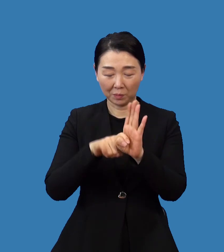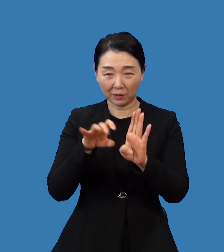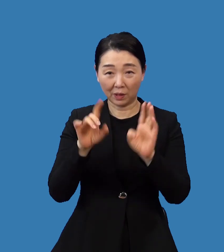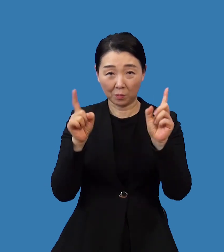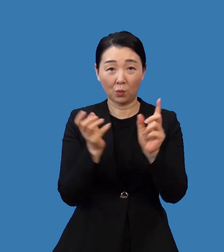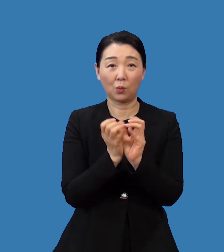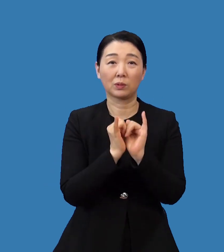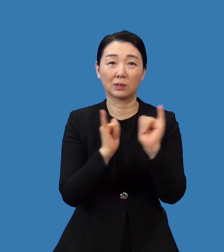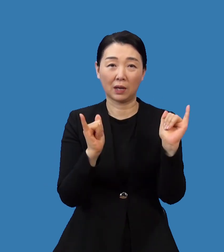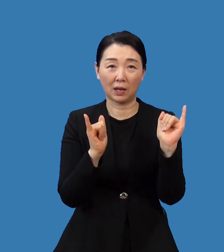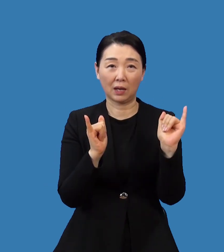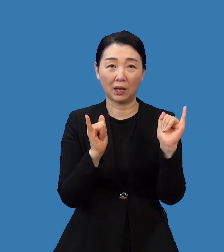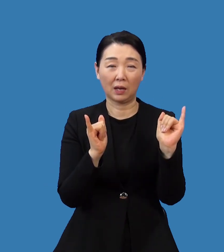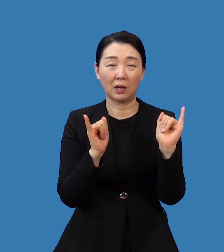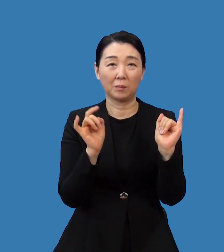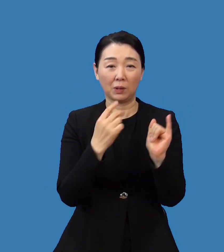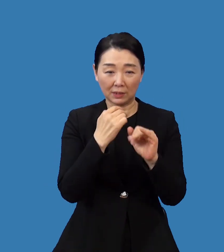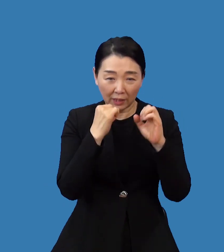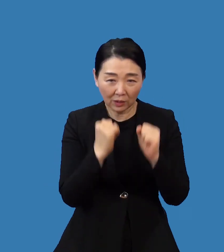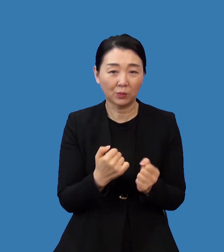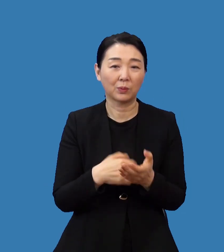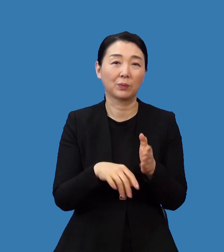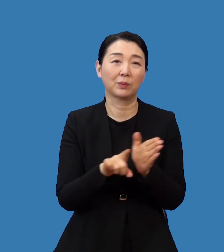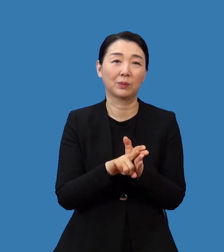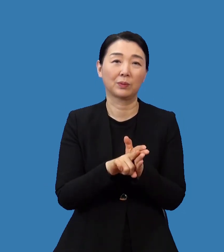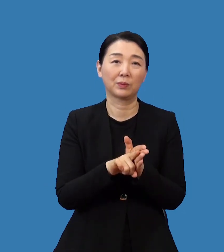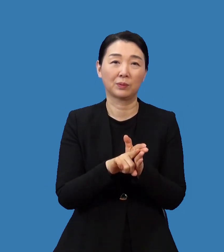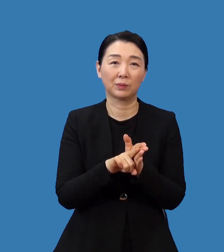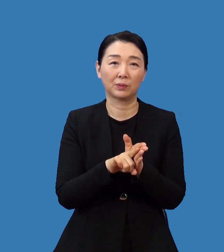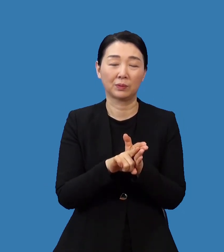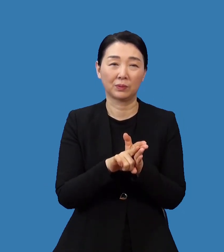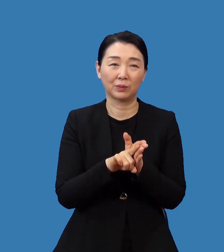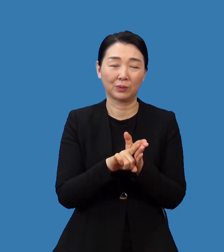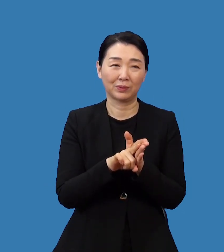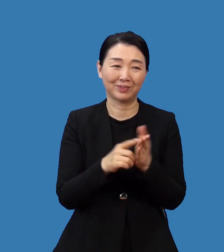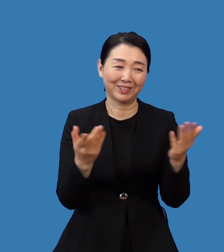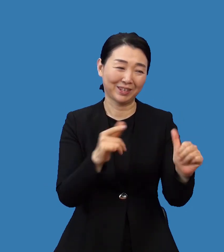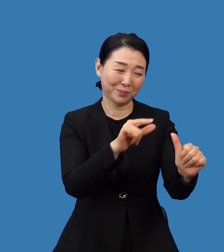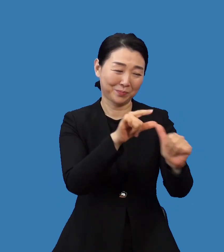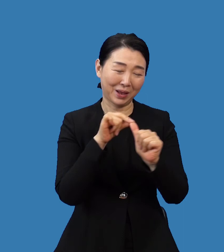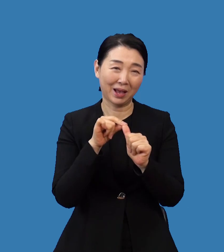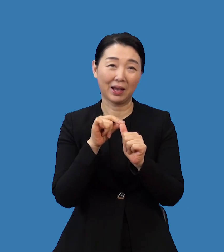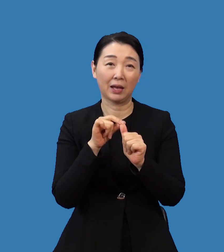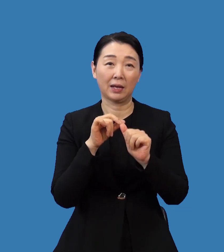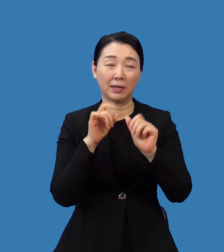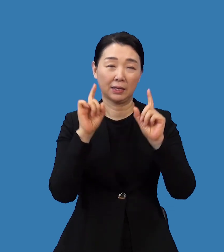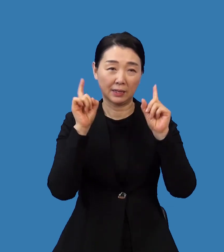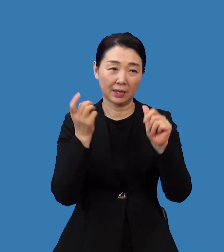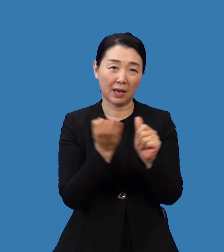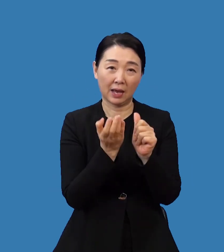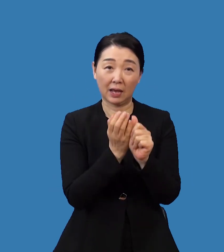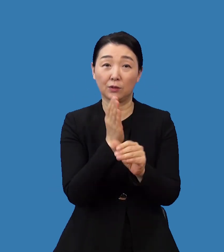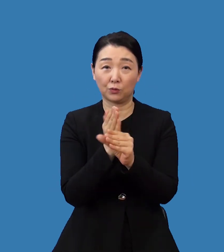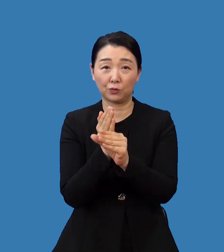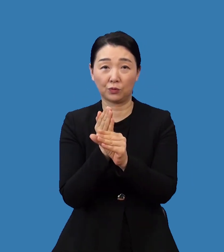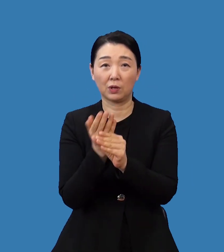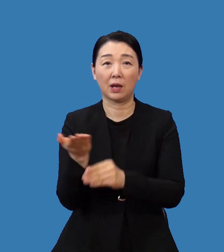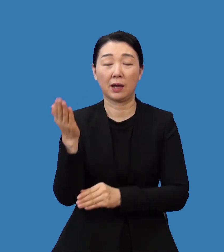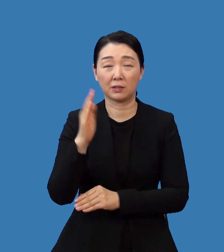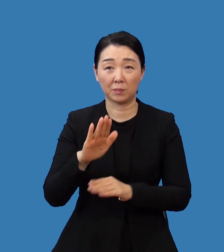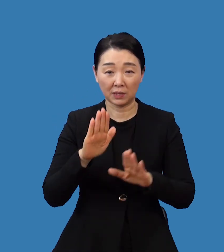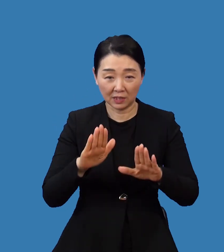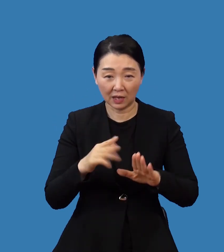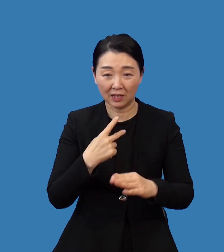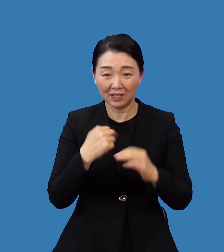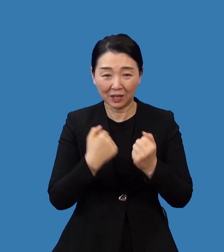목자들은 그냥 생존을 위해서 고용되어 양을 치고 있었지만 더 이상 생존을